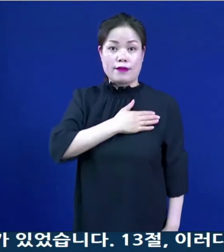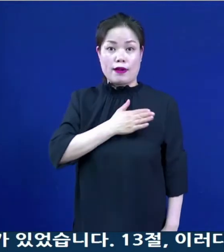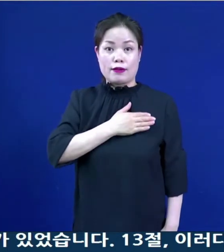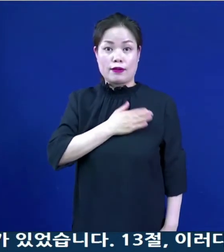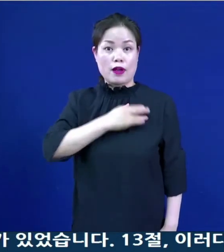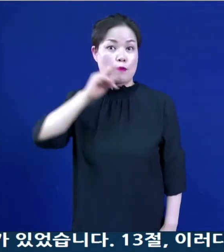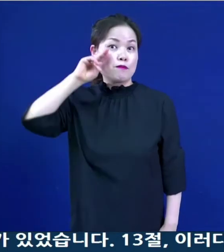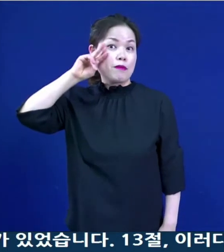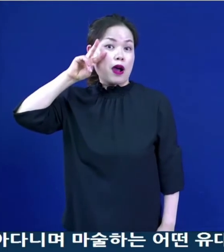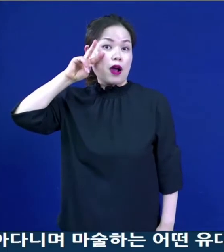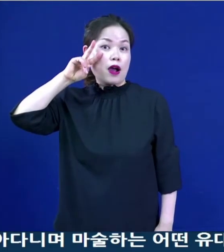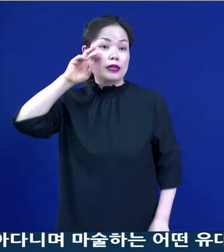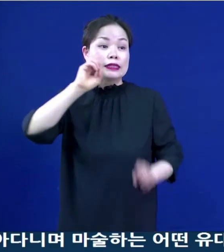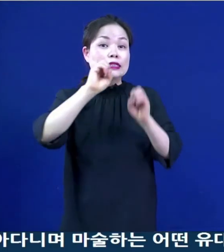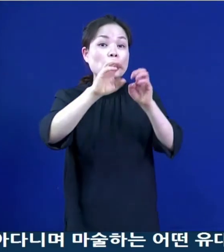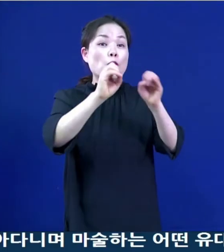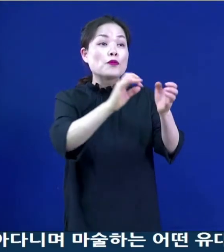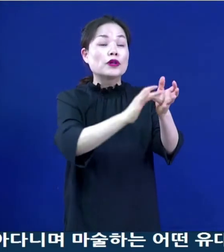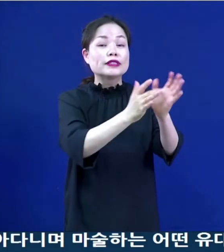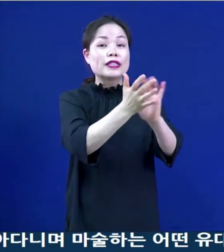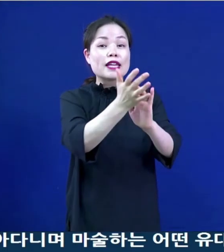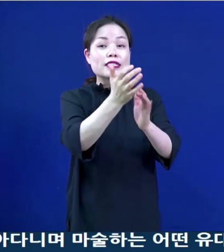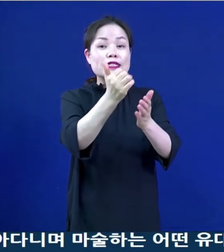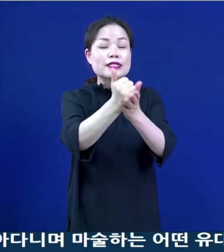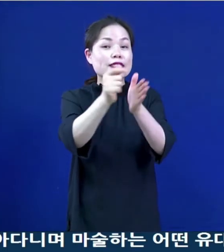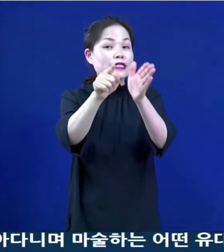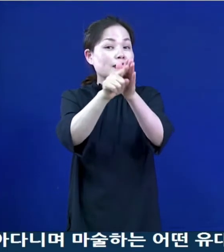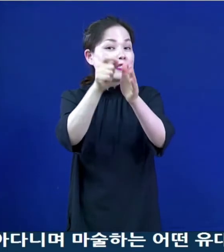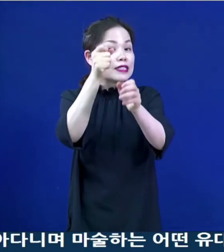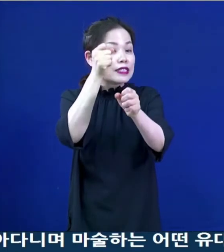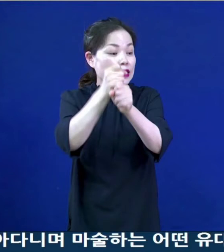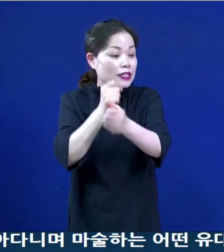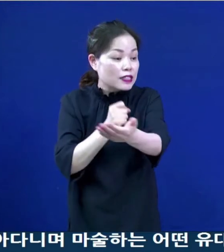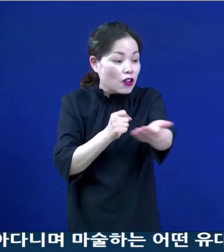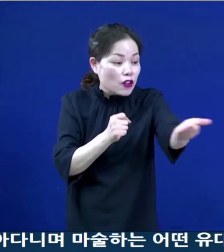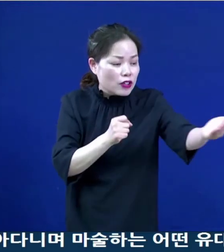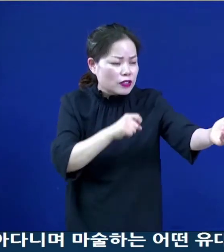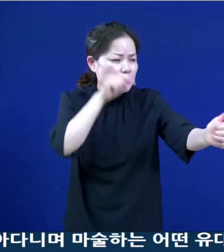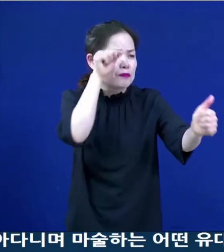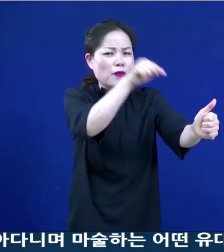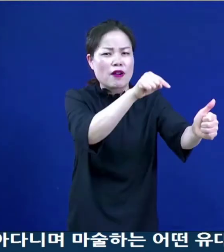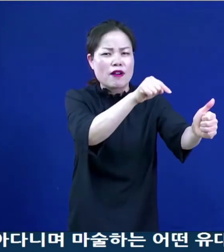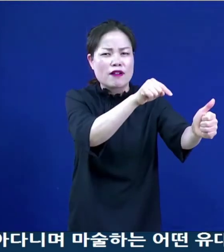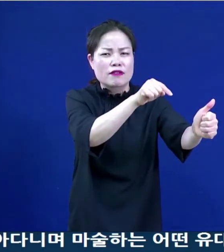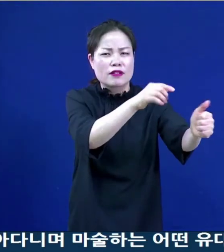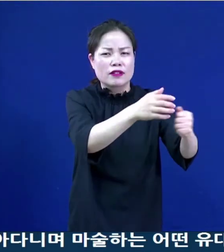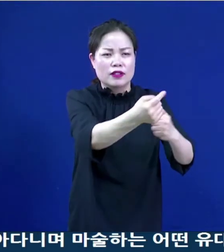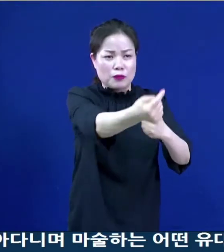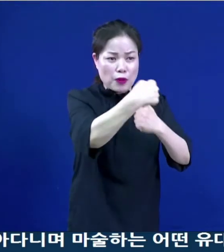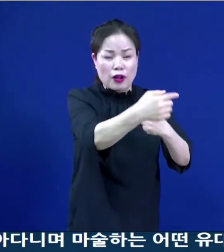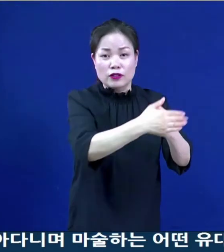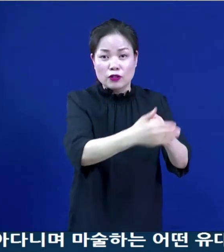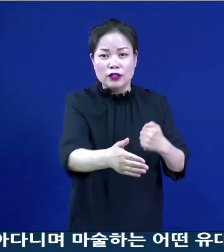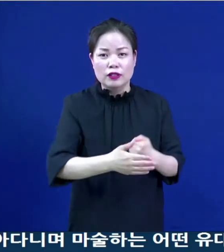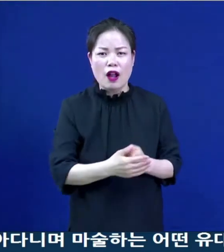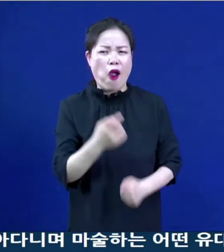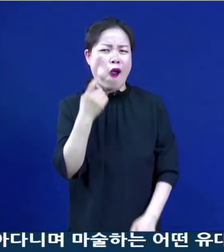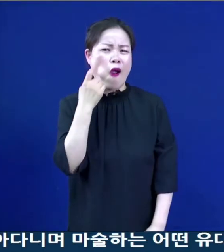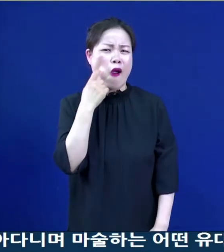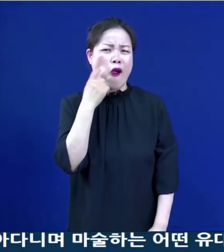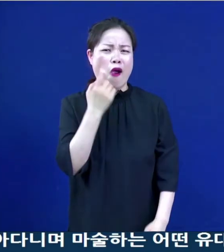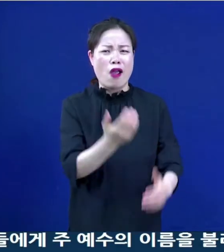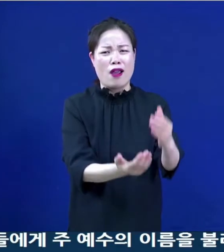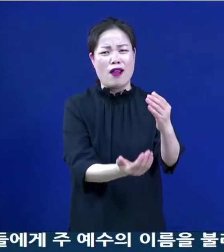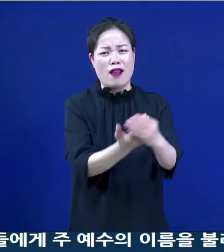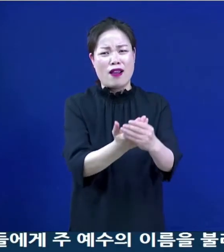내가 바울이 전파하는 예수를 의지하여 너희에게 명하노라 하더라. 이런 이제 짝퉁들이 생기기